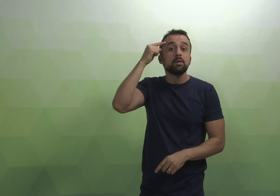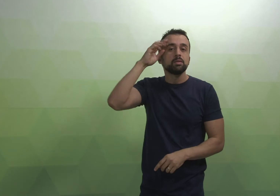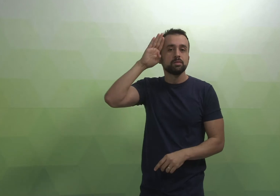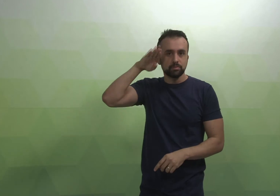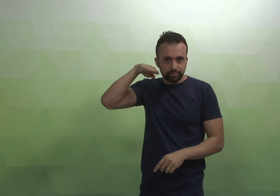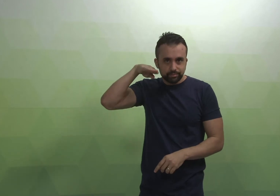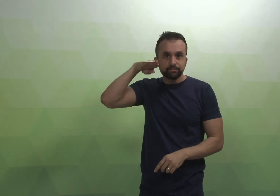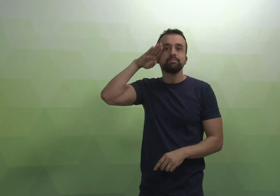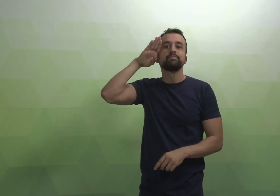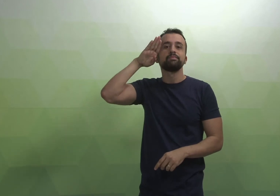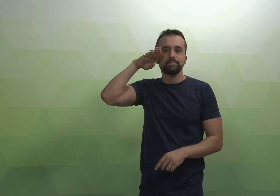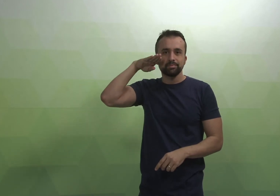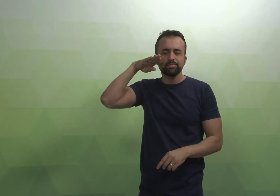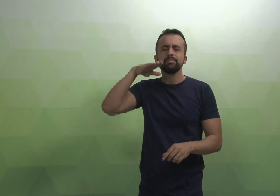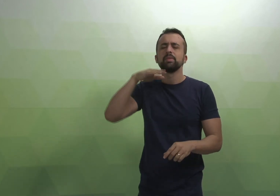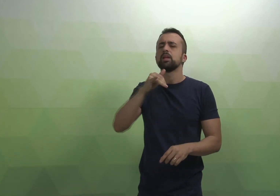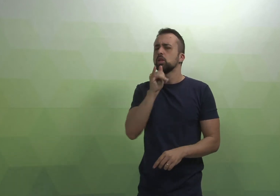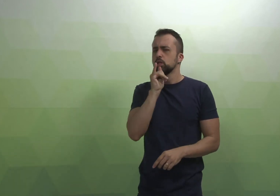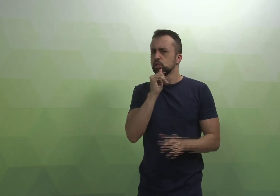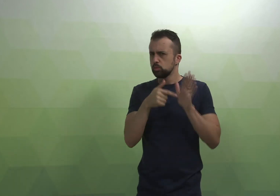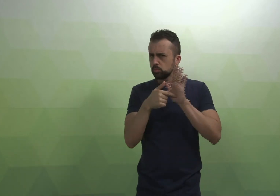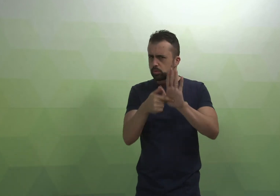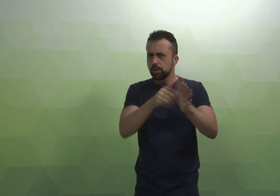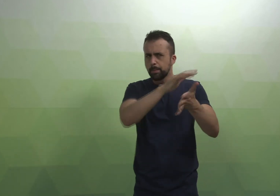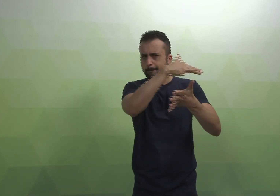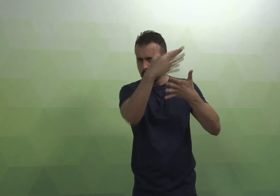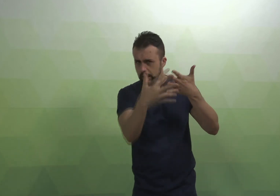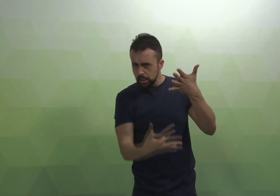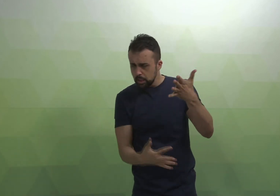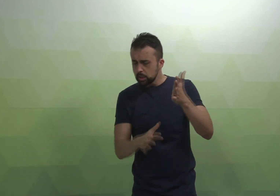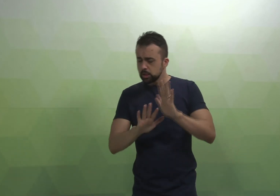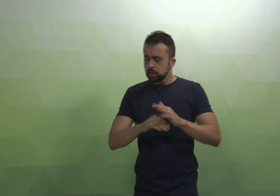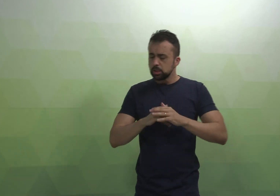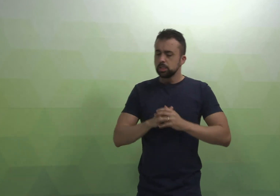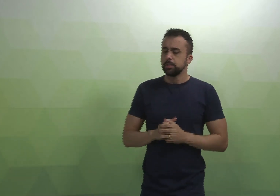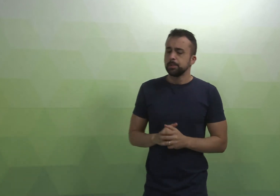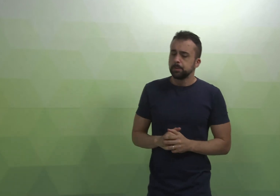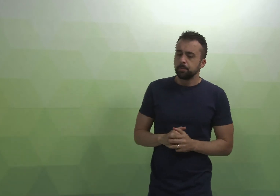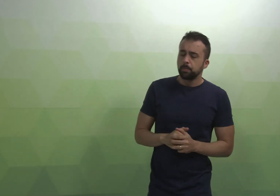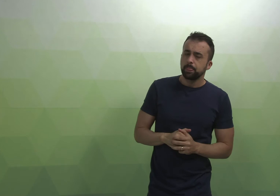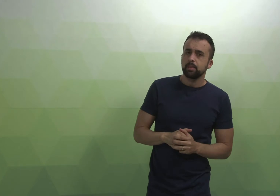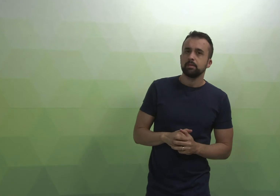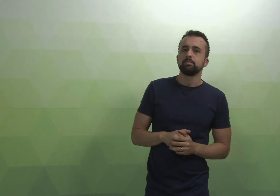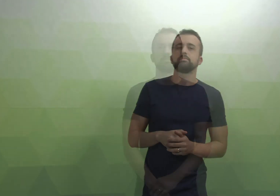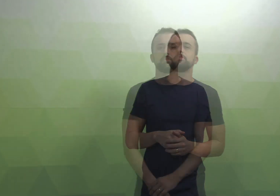Há também o movimento de cabeça para cima e para baixo. Um exemplo em Libras.